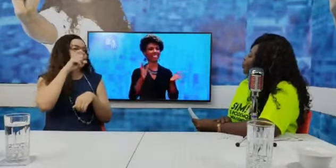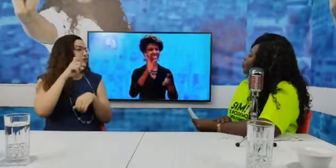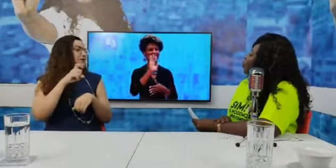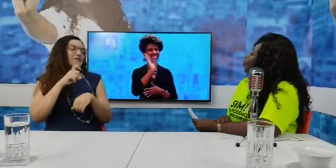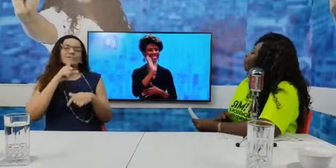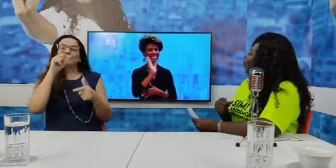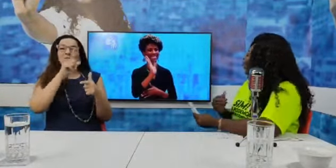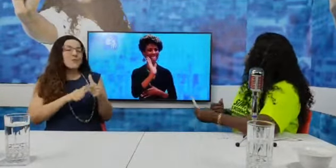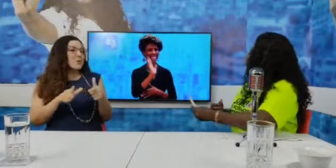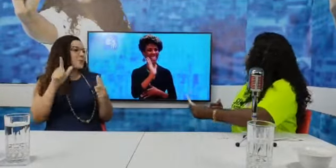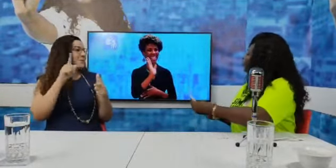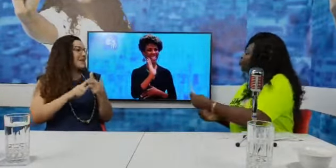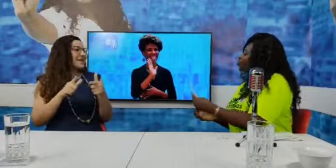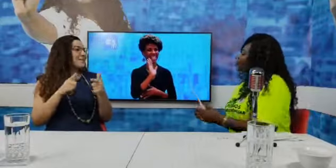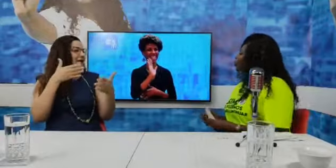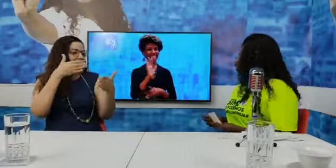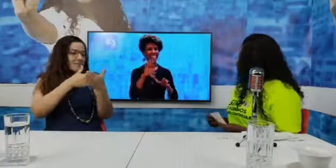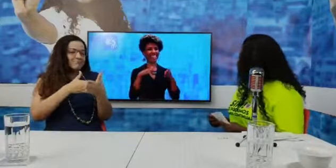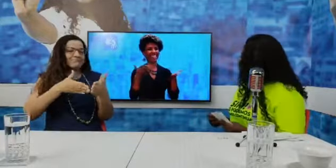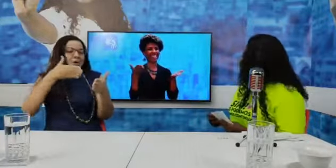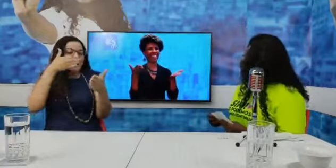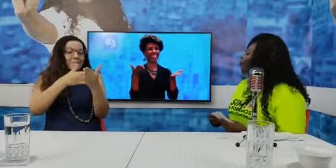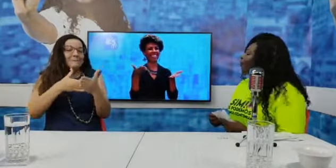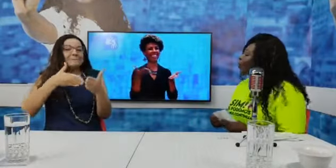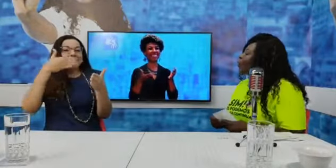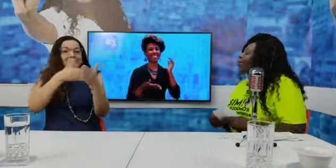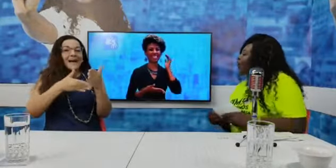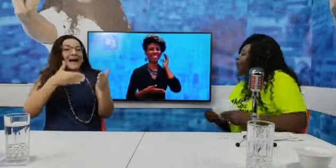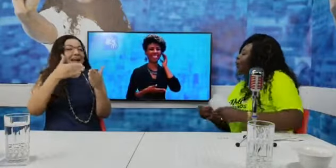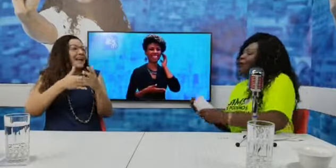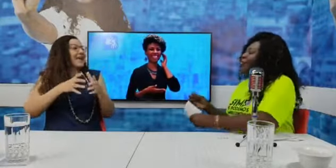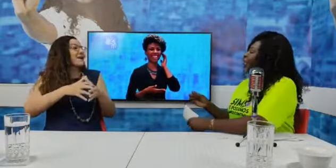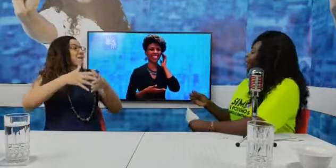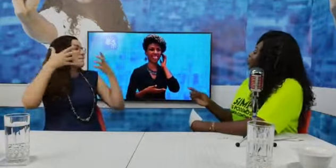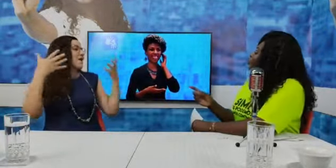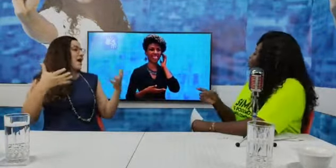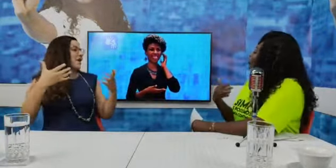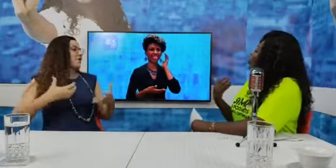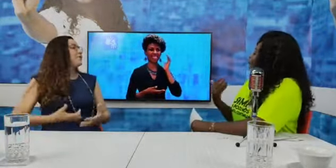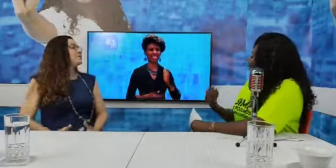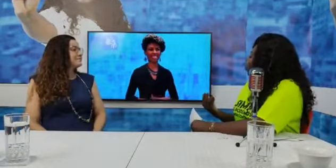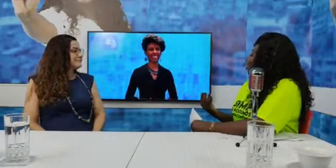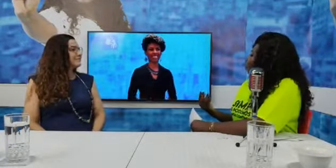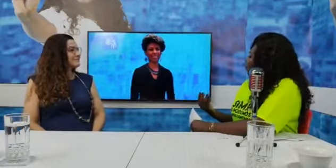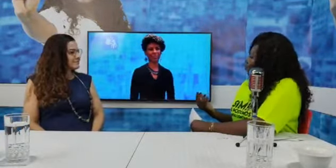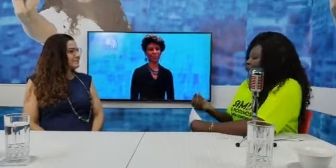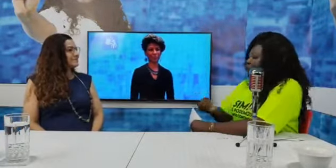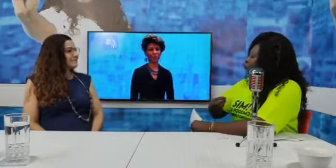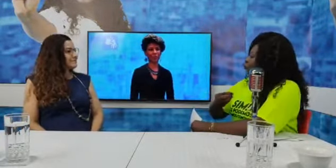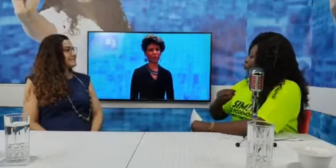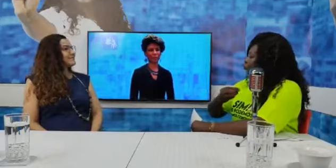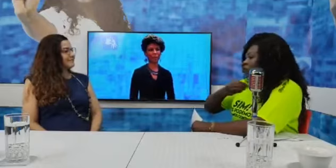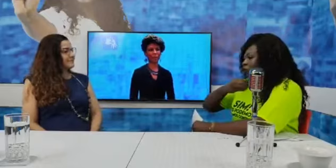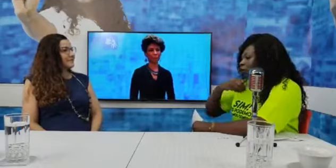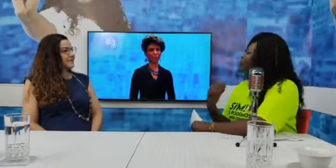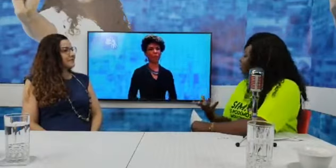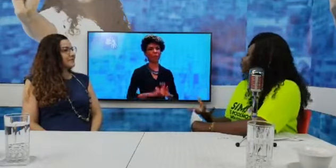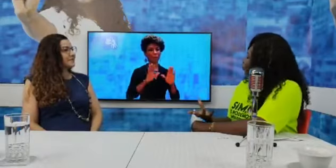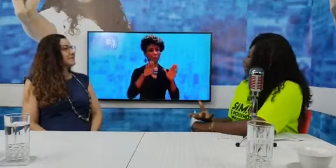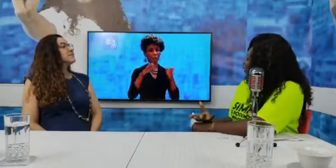Luísa? Mais difícil, né? É um Porque entrave já realmente. não é